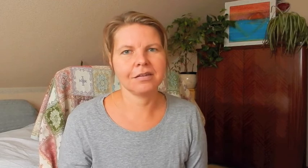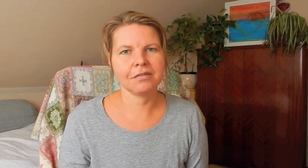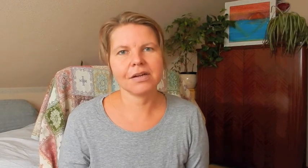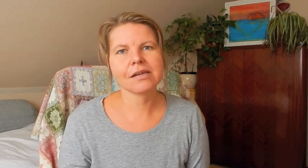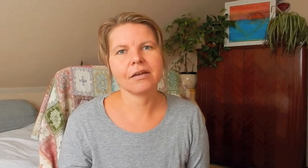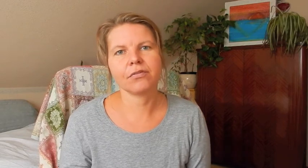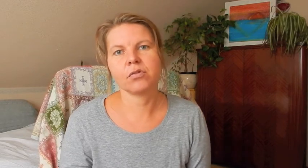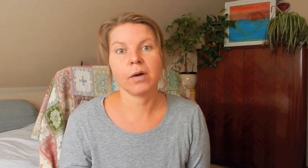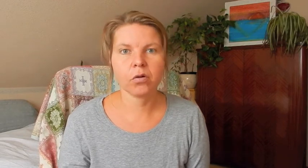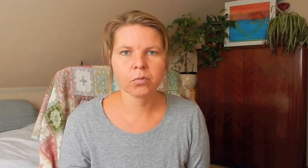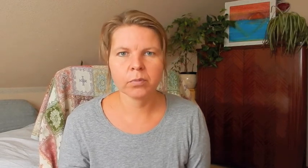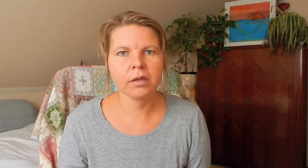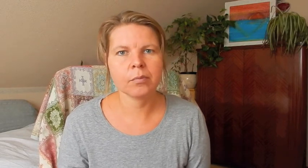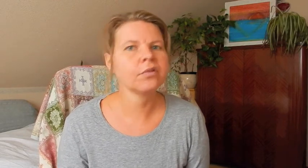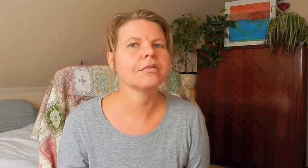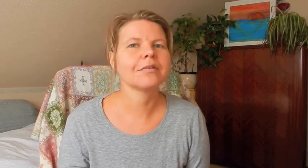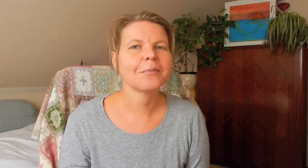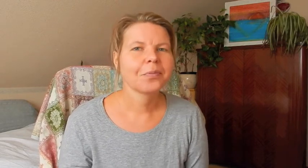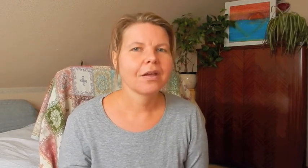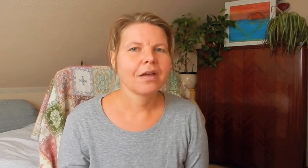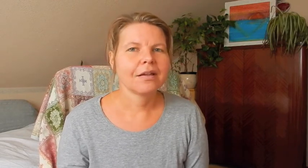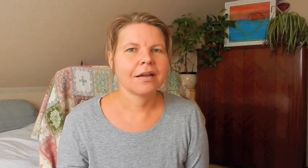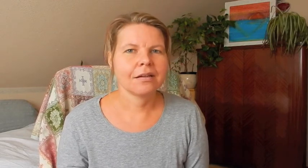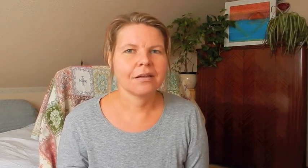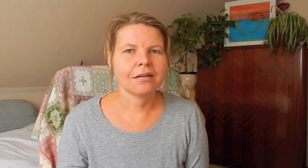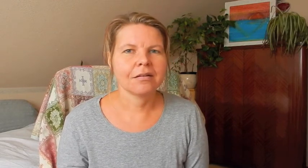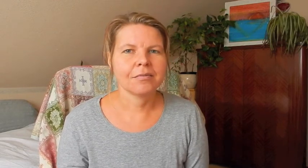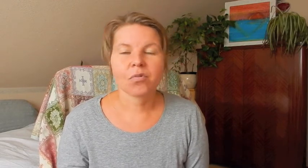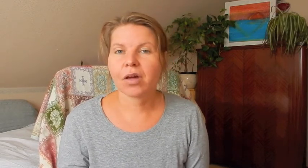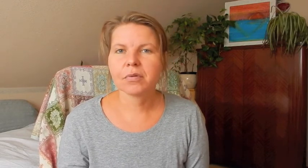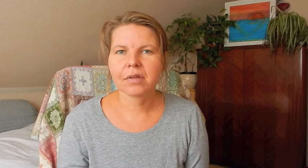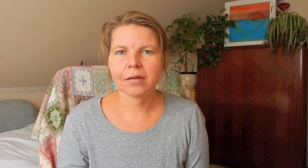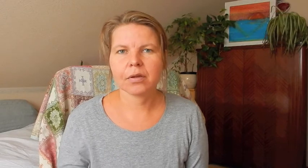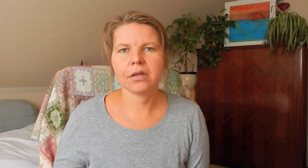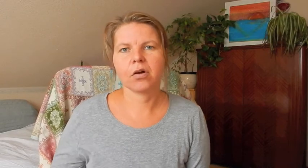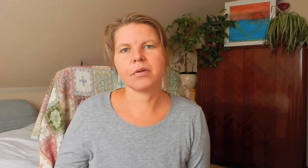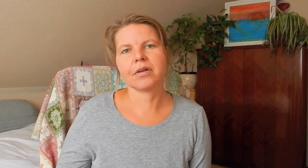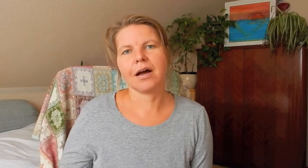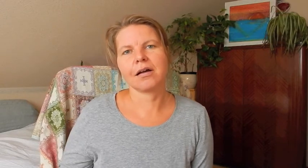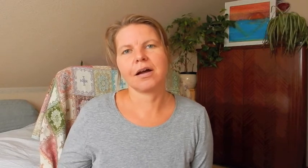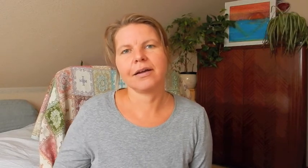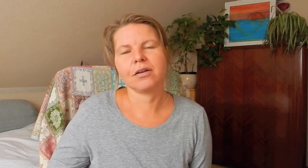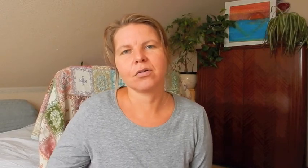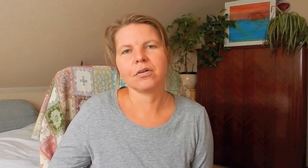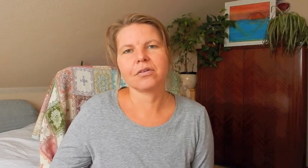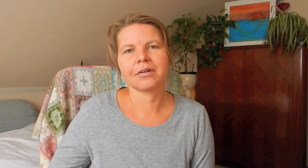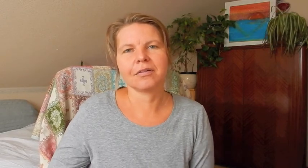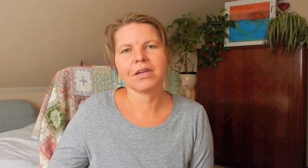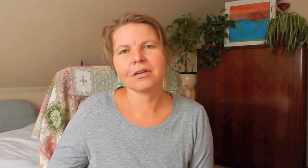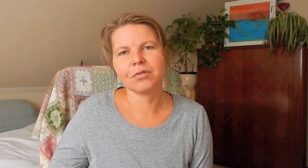dir weiterhelfen, die du mal ausprobieren möchtest. Dann schreib das gerne mal in die Kommentare rein. Und wenn dir das